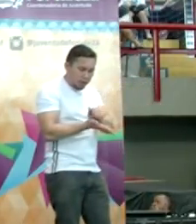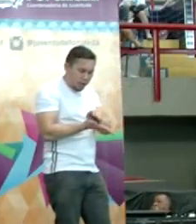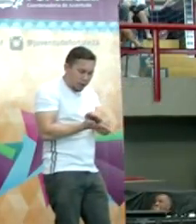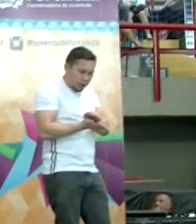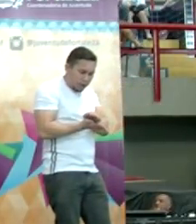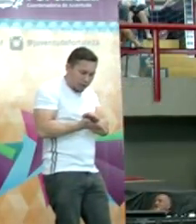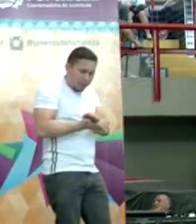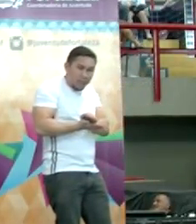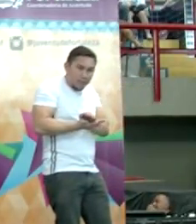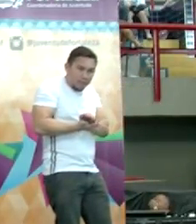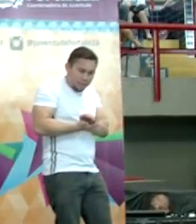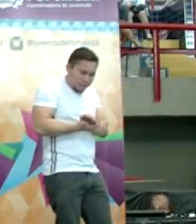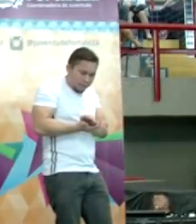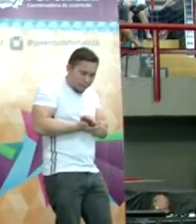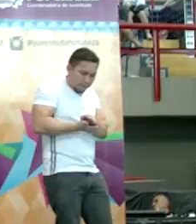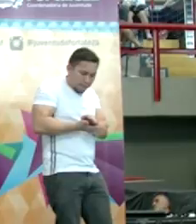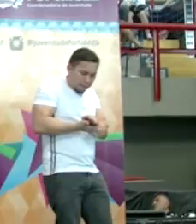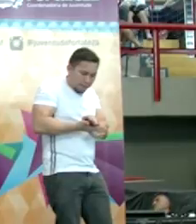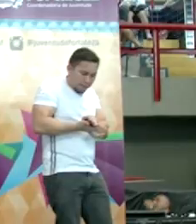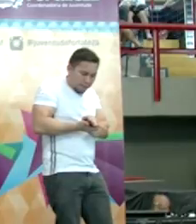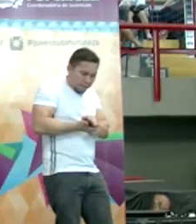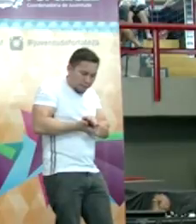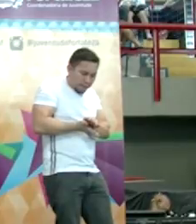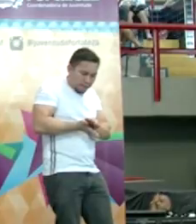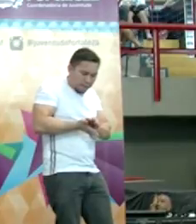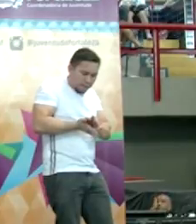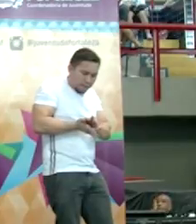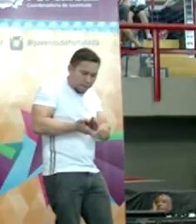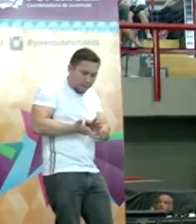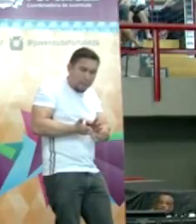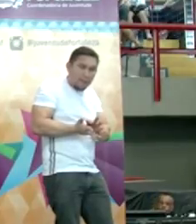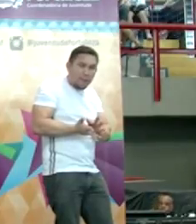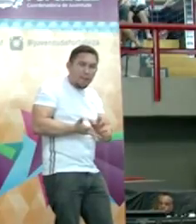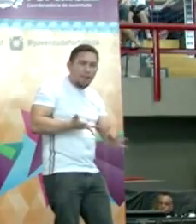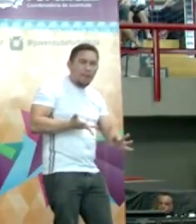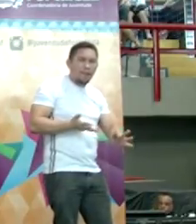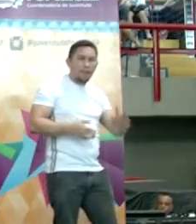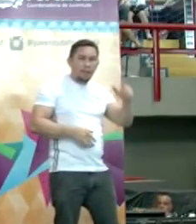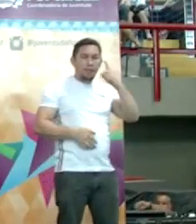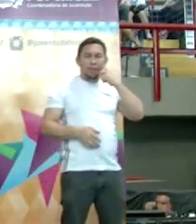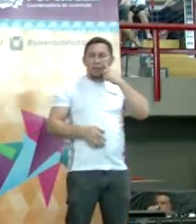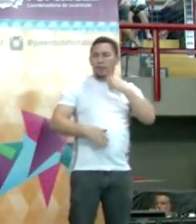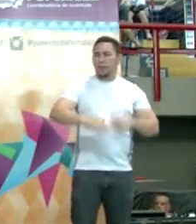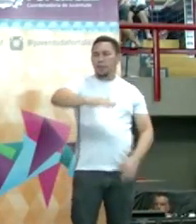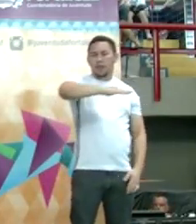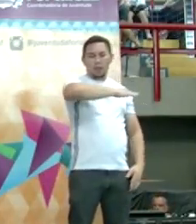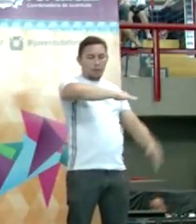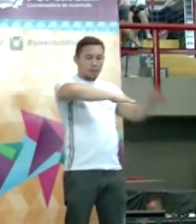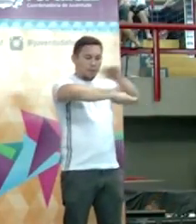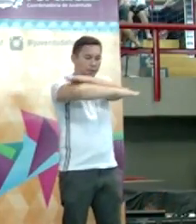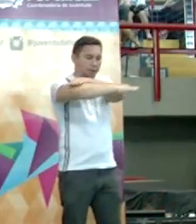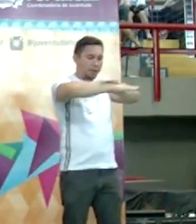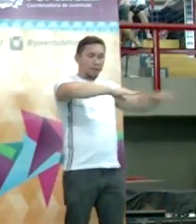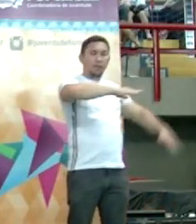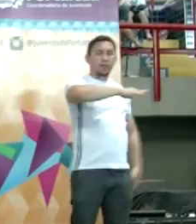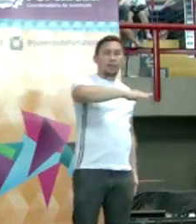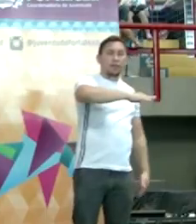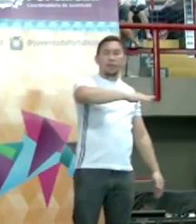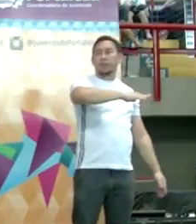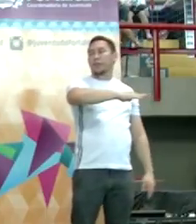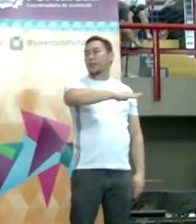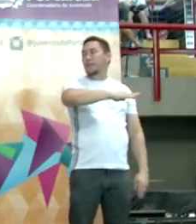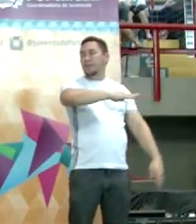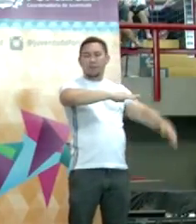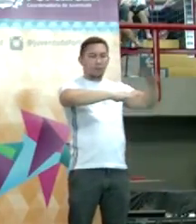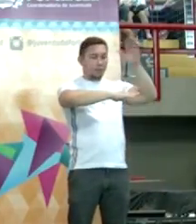Imagine, preste atenção, que isso daqui é um plano. Esse meu braço é um plano. Aí eu vou colocar bem aqui